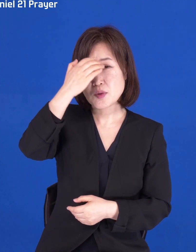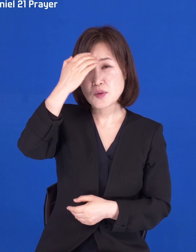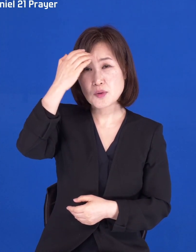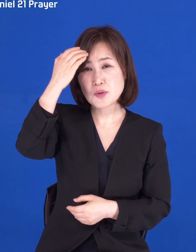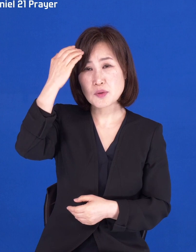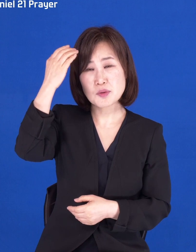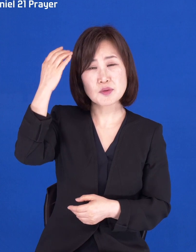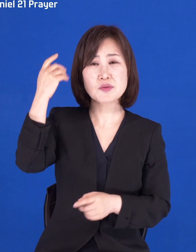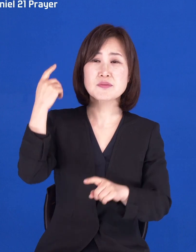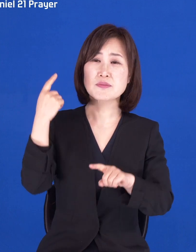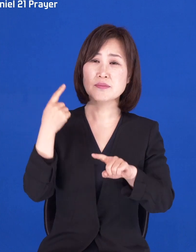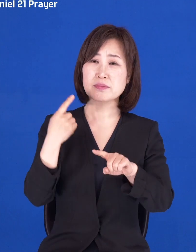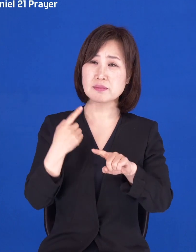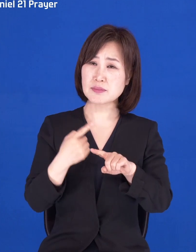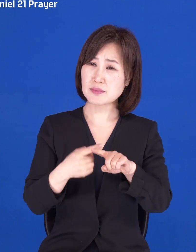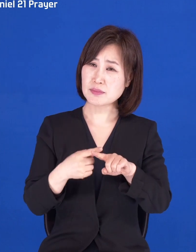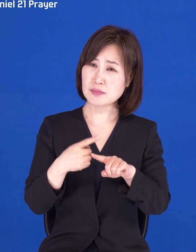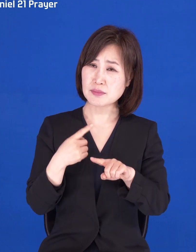일도